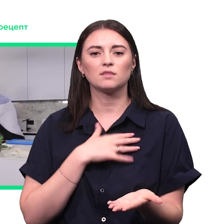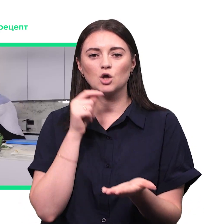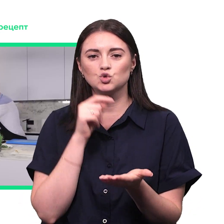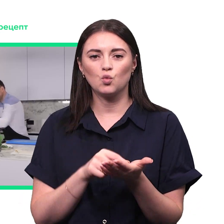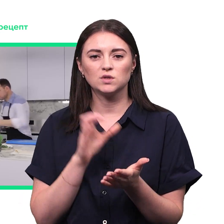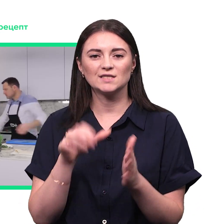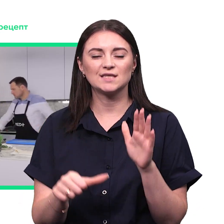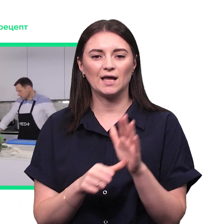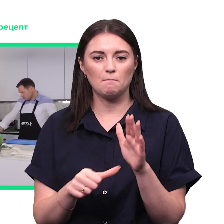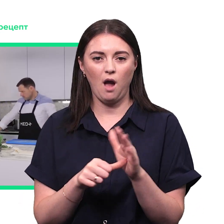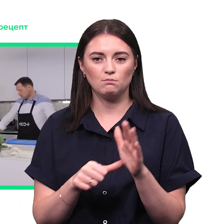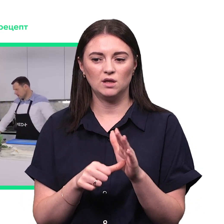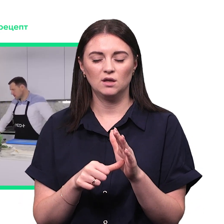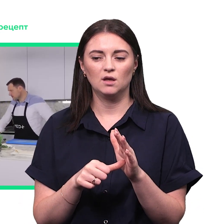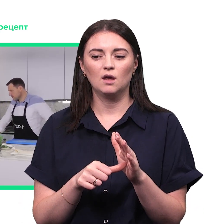грибами,